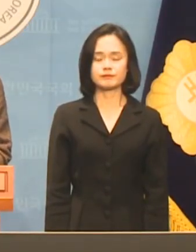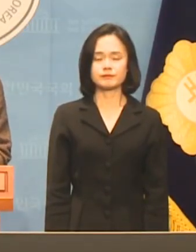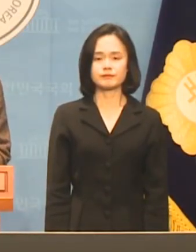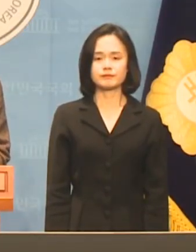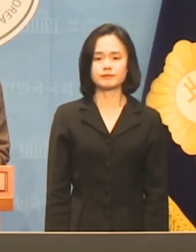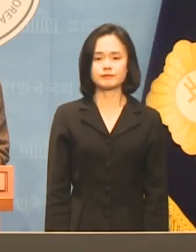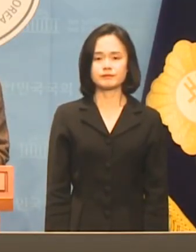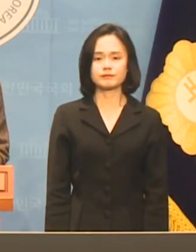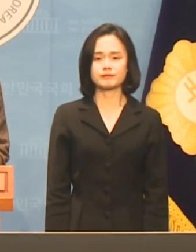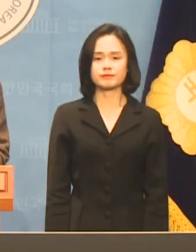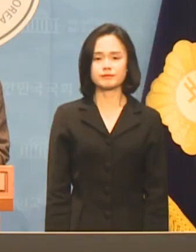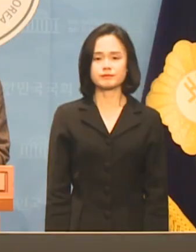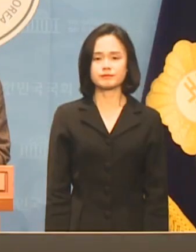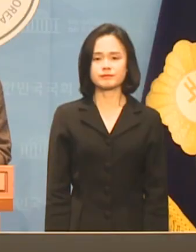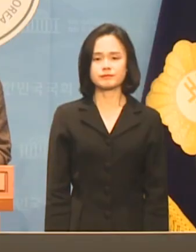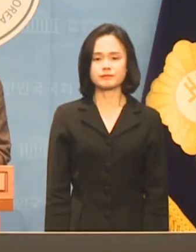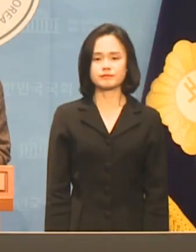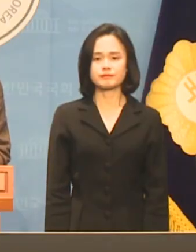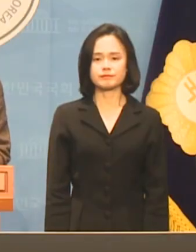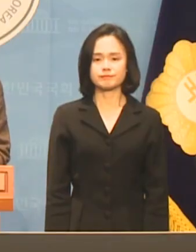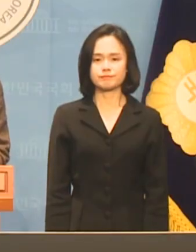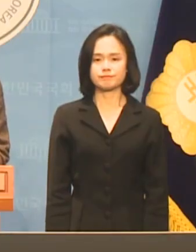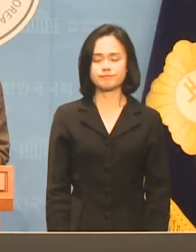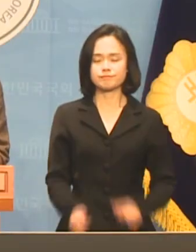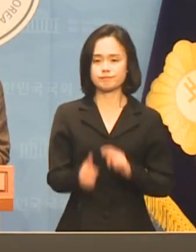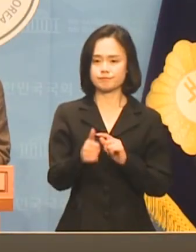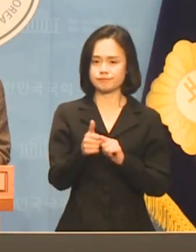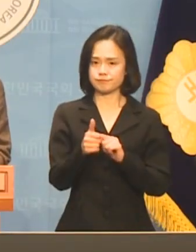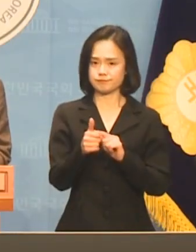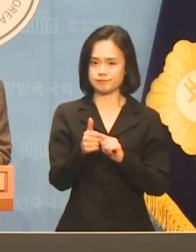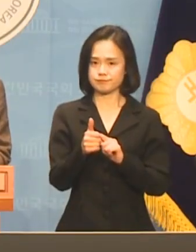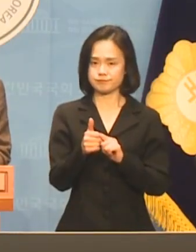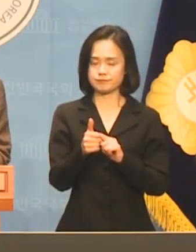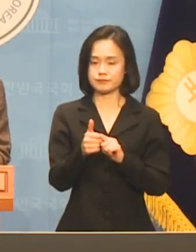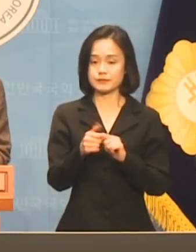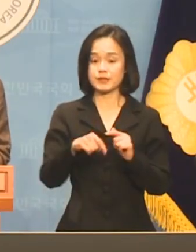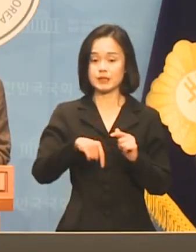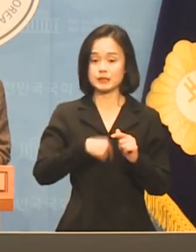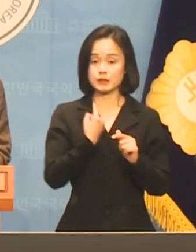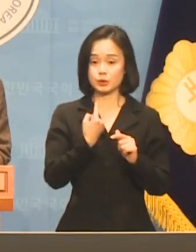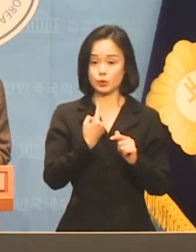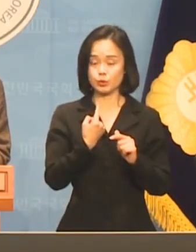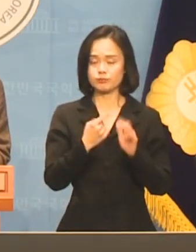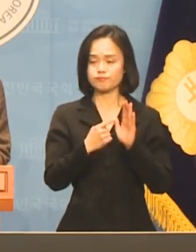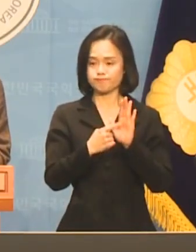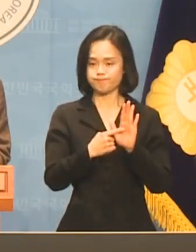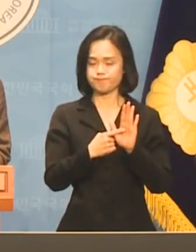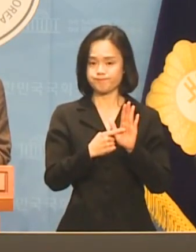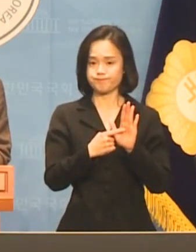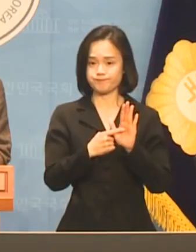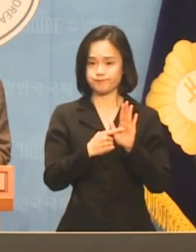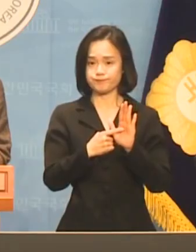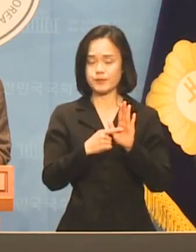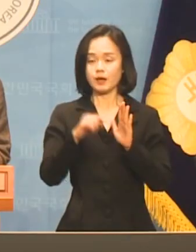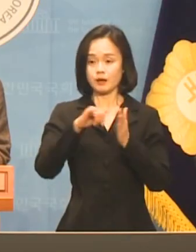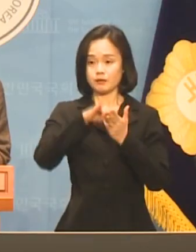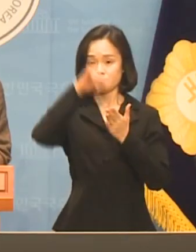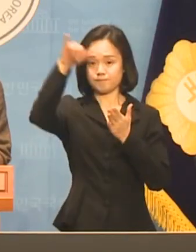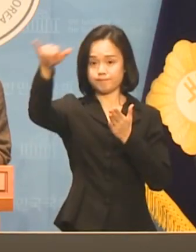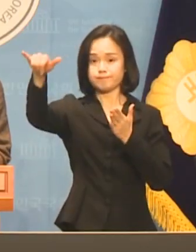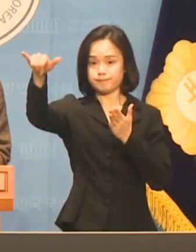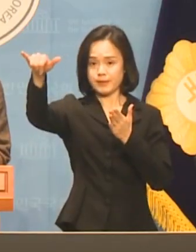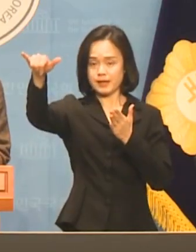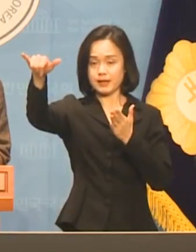자진 출국한 미등록 이주민에게 재입국 기회를 주겠다는 법무부의 발표로 2021년 7월